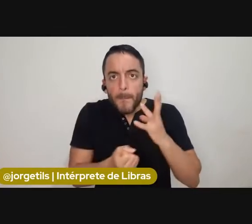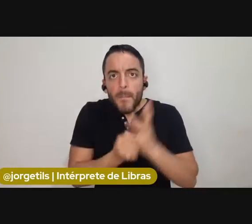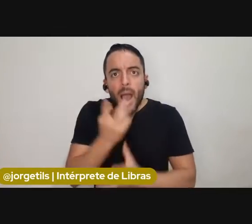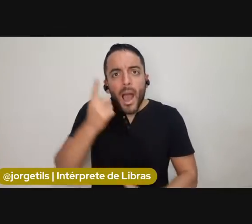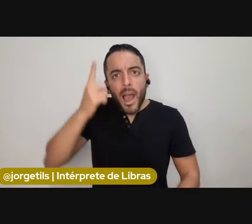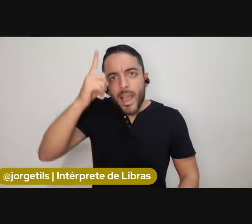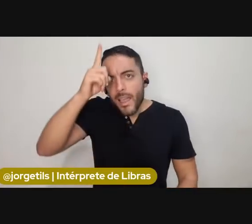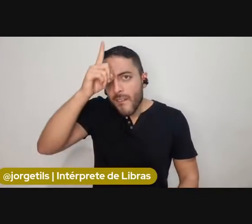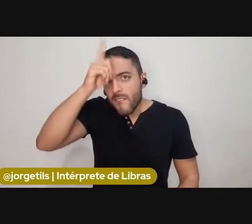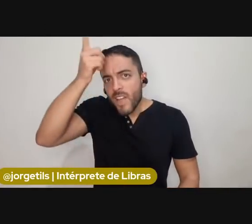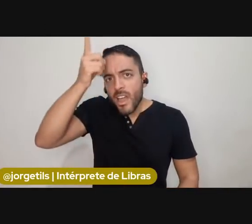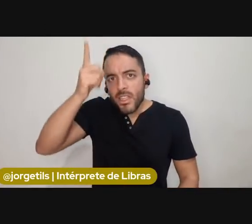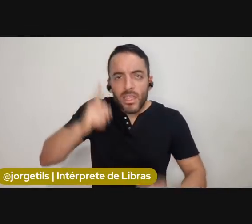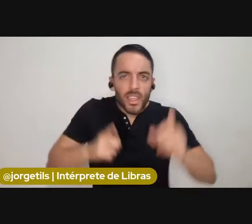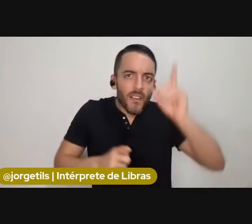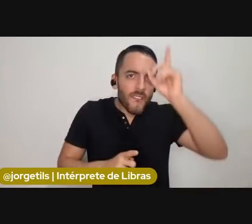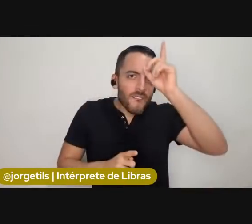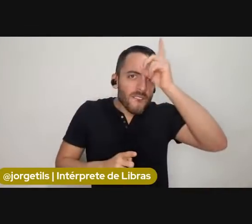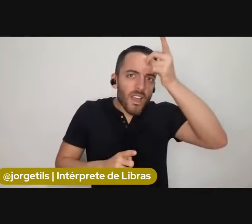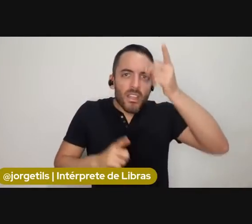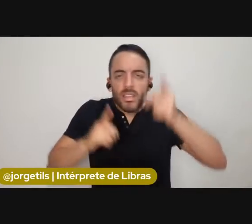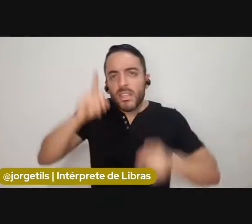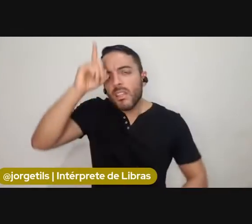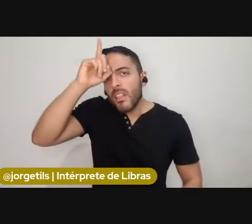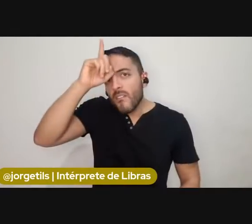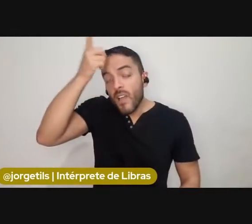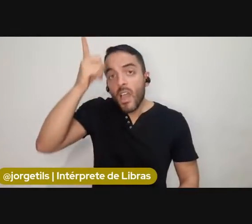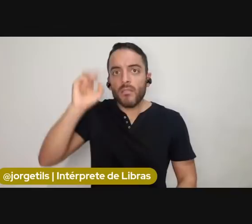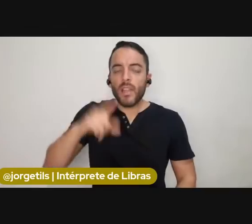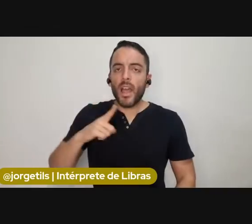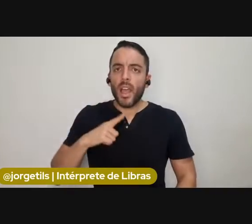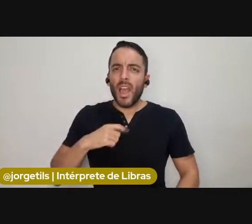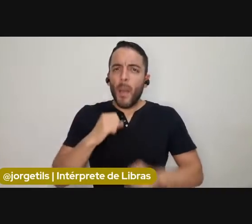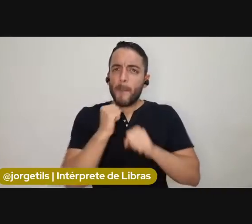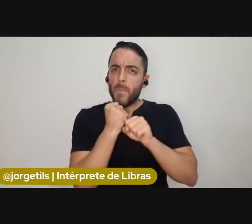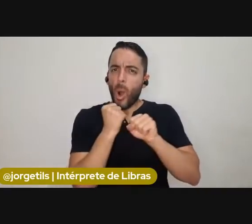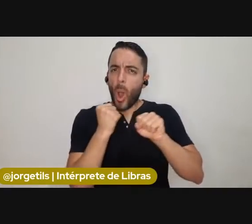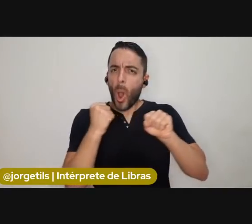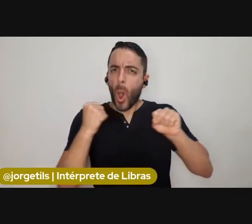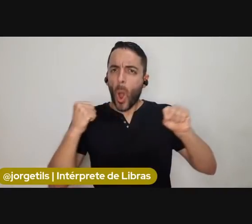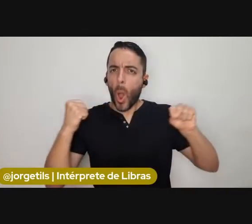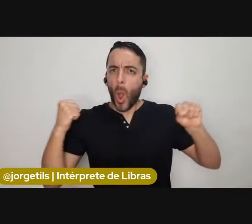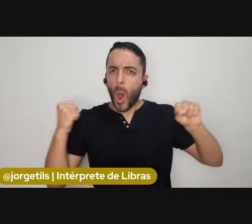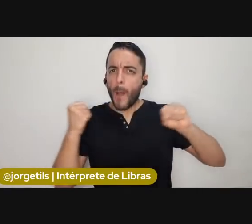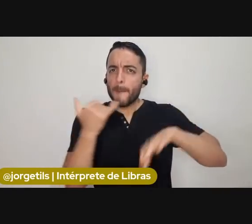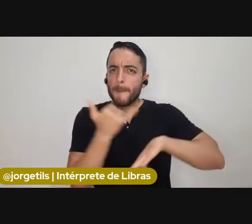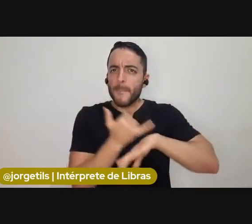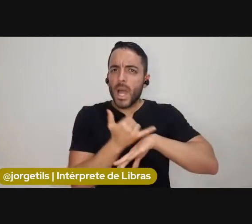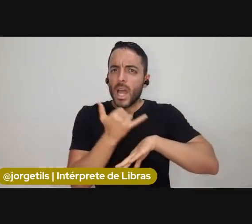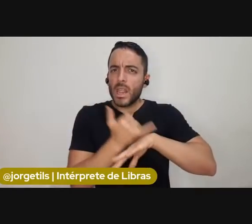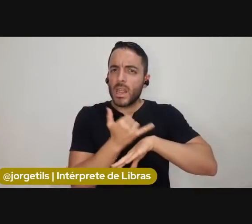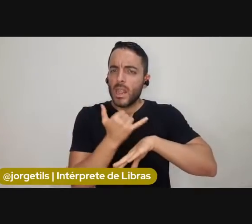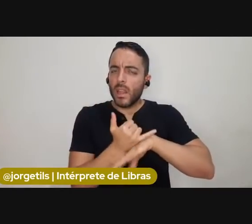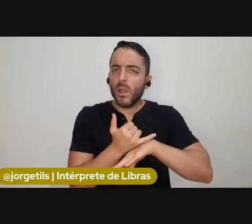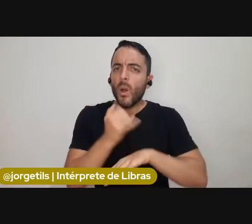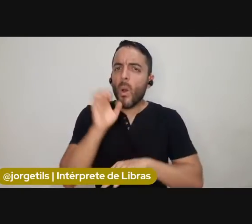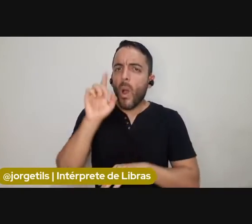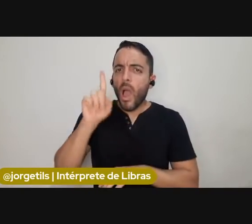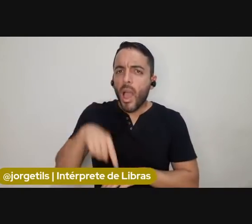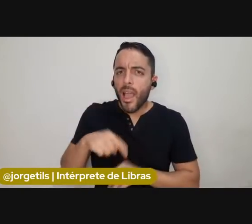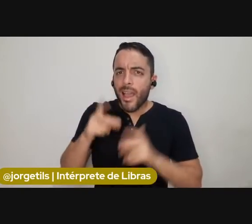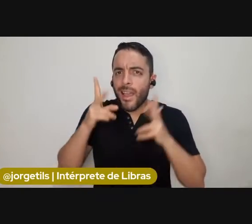aqueles grandes corpos metálicos, muitas vezes, como os tanques, os cruzadores,